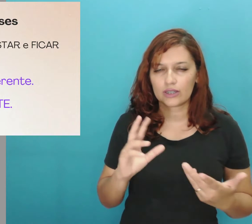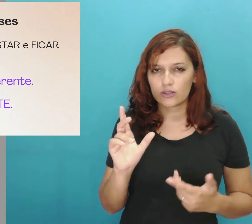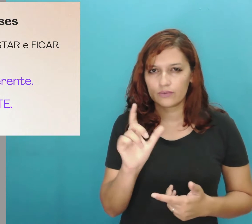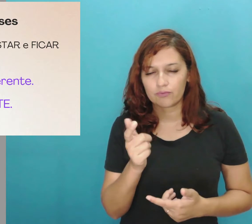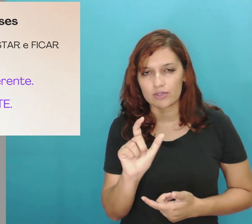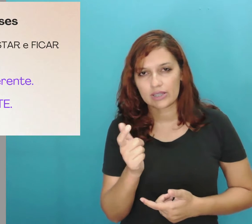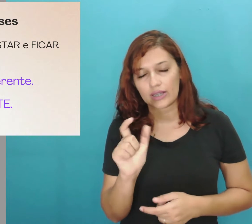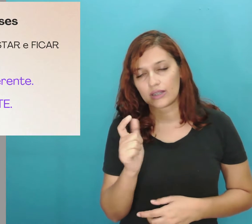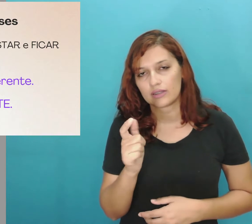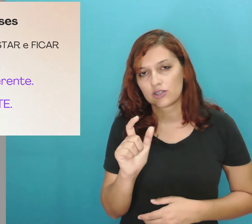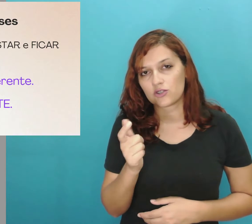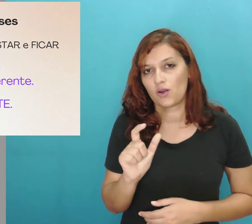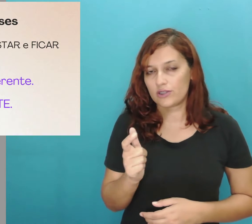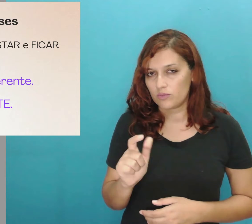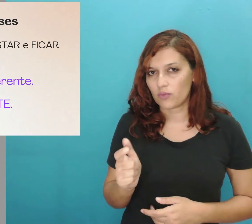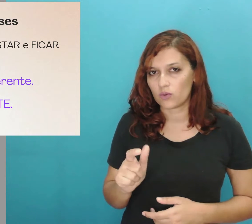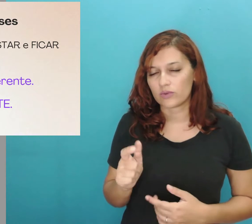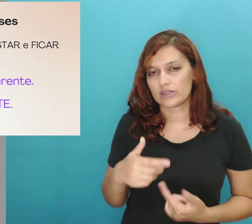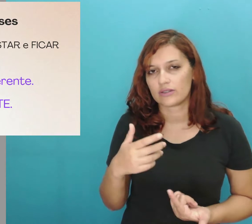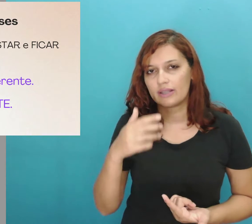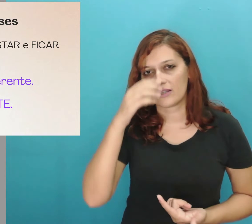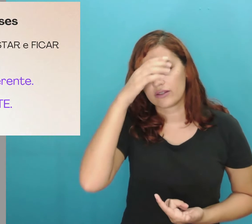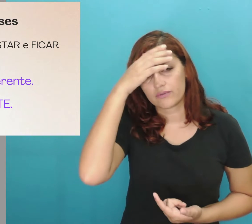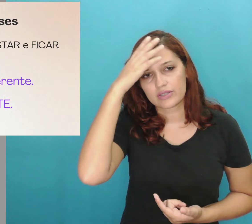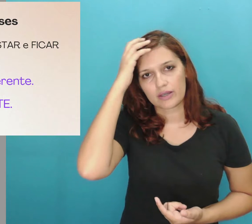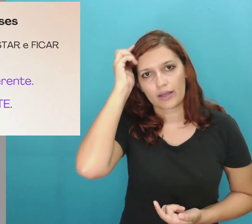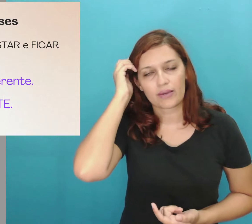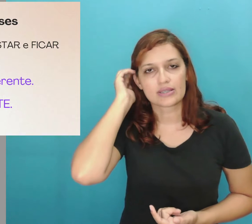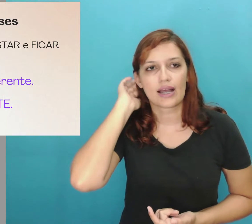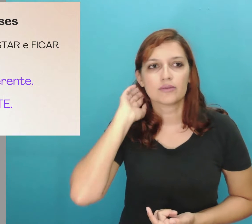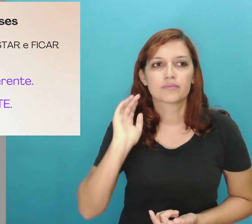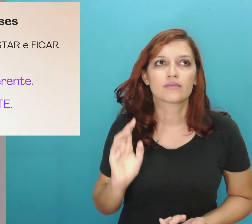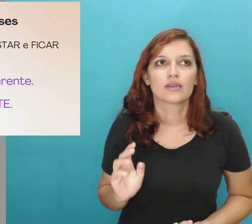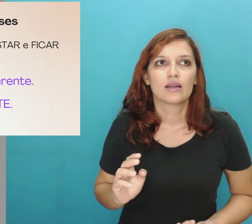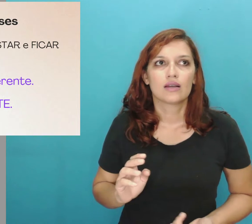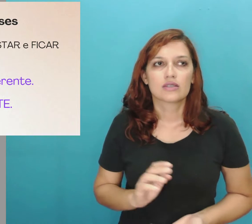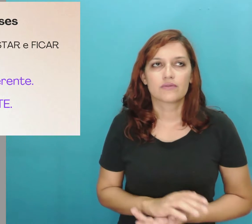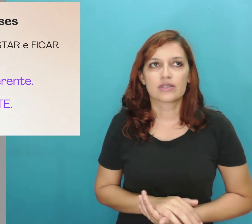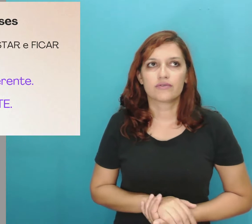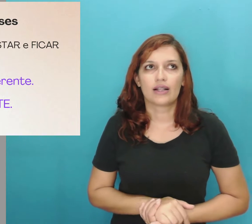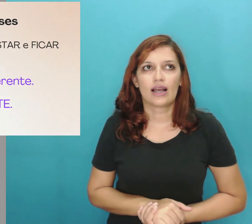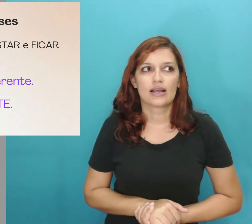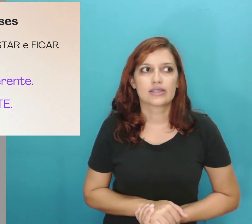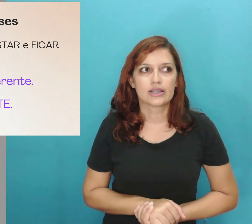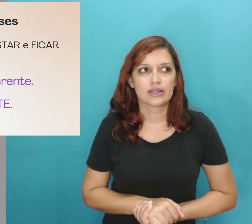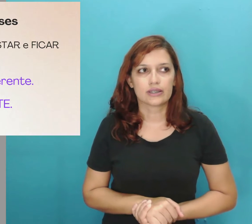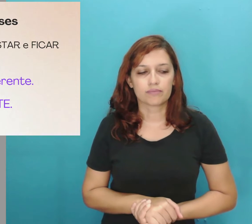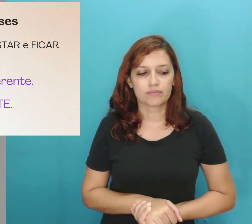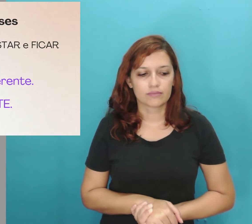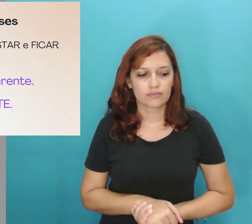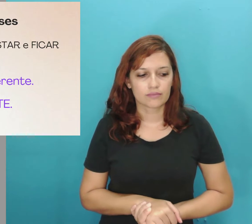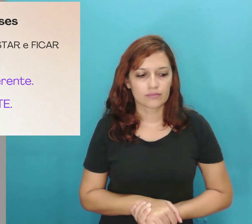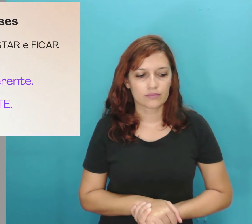Que você distorce um pouco o sentido daquilo que você quer passar. Se você falar assim.